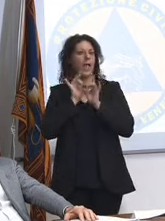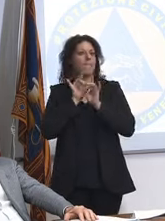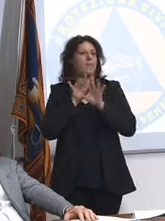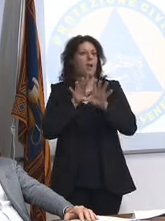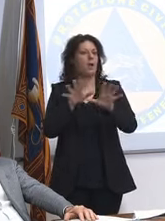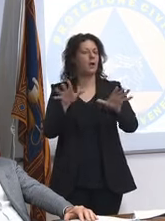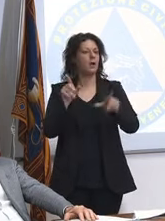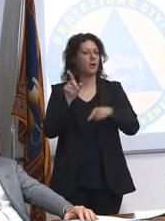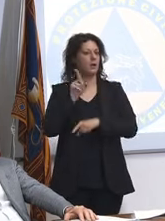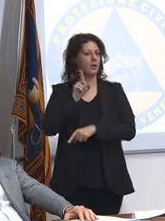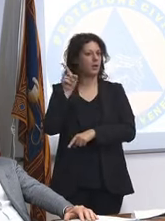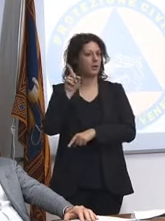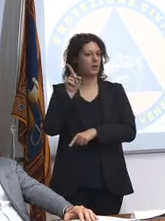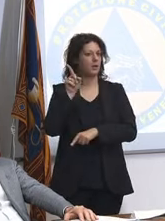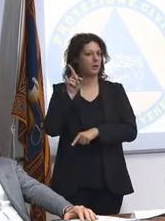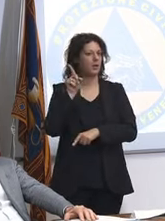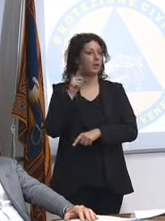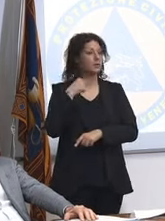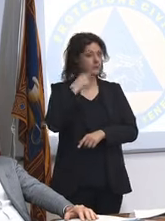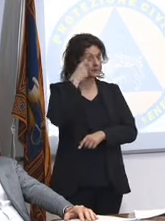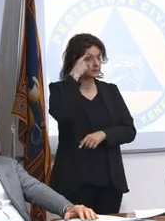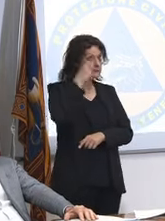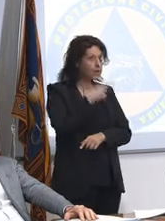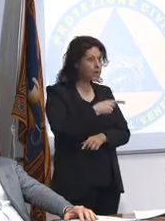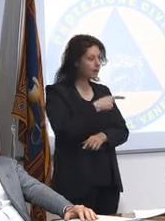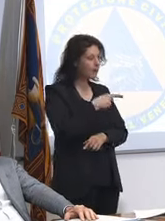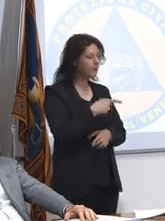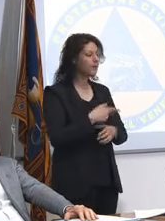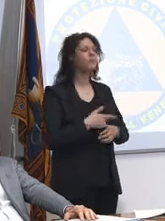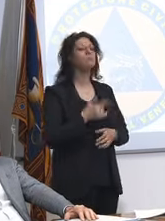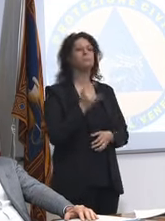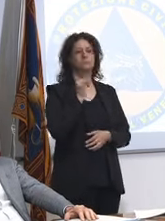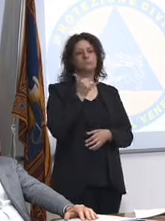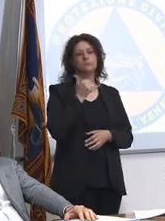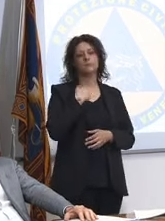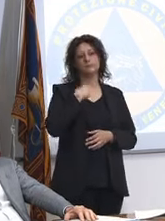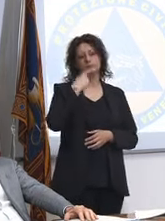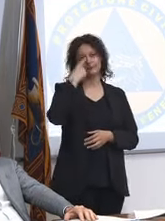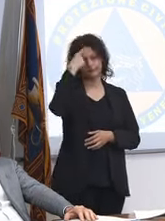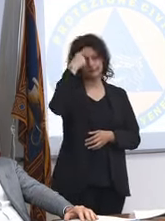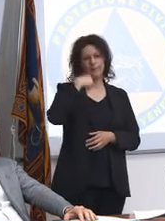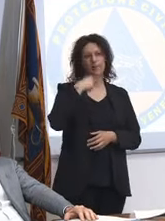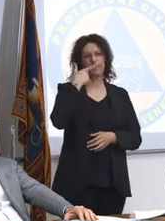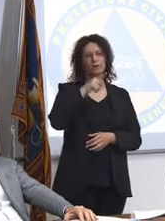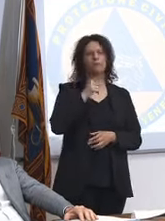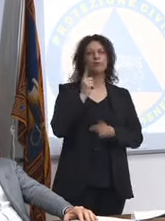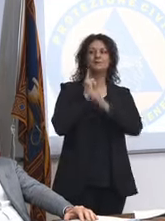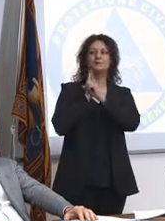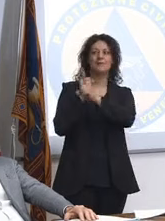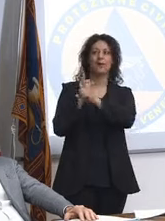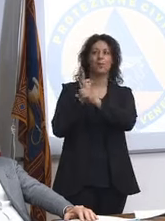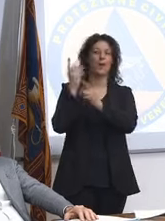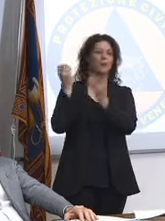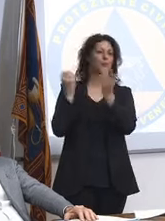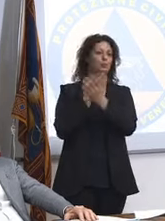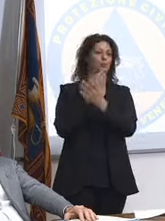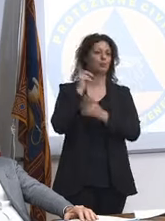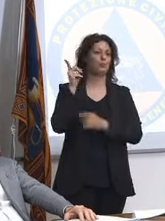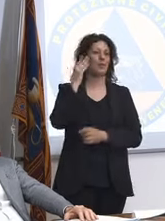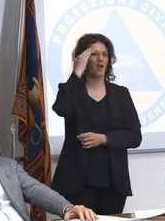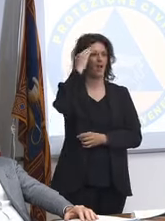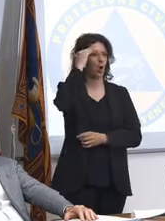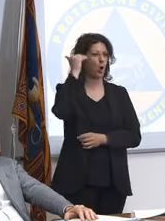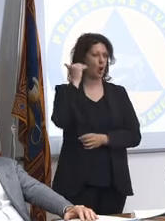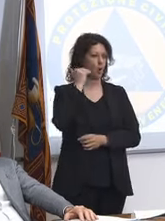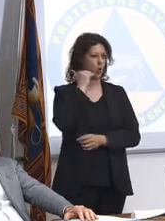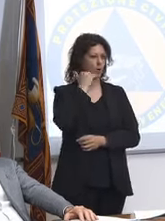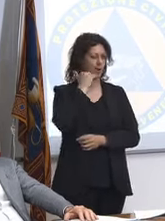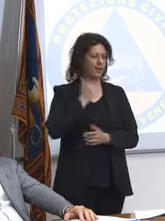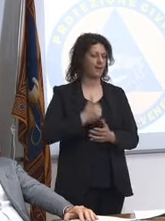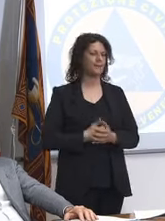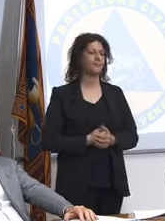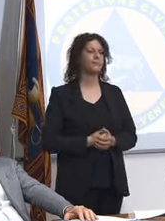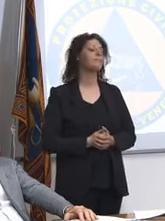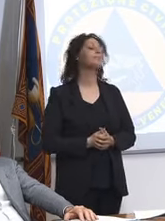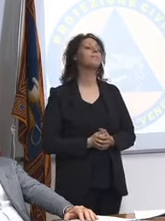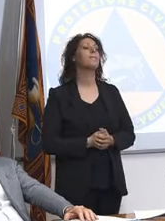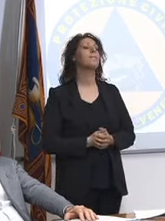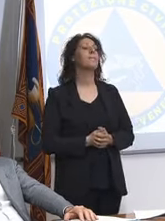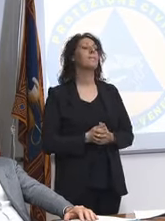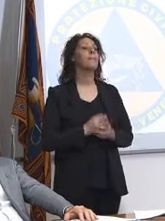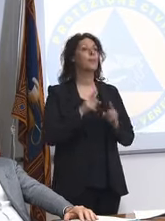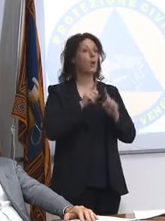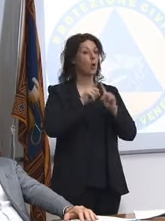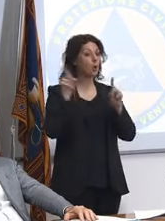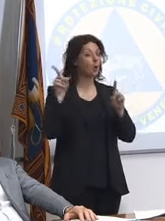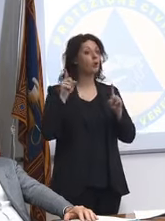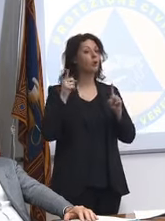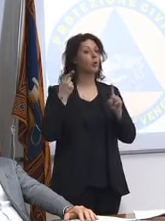È un dato che conosciamo perché seguiamo i webinar della Corea, ne hanno fatti due finora, ci hanno mandato